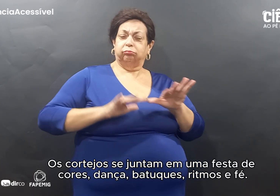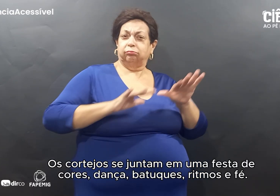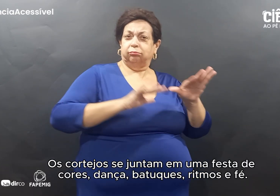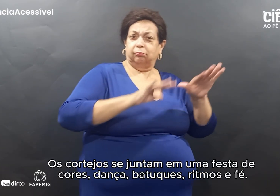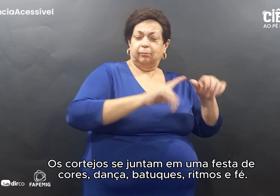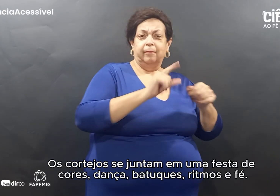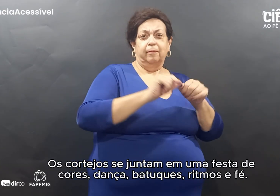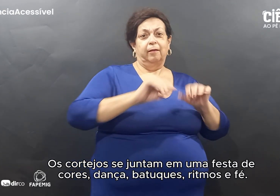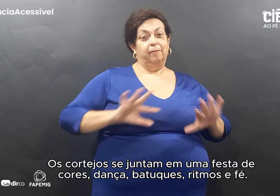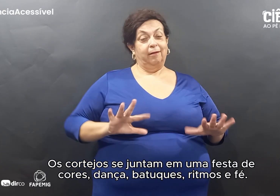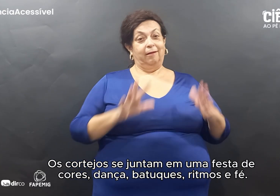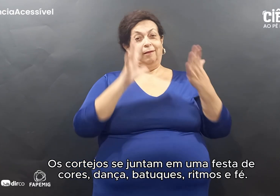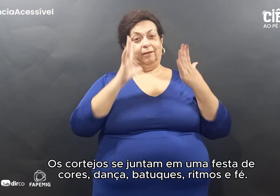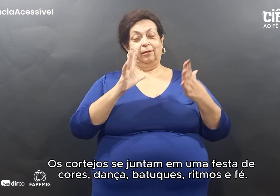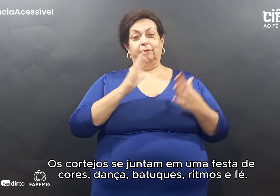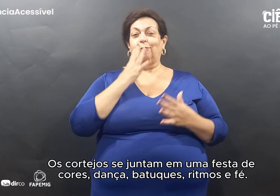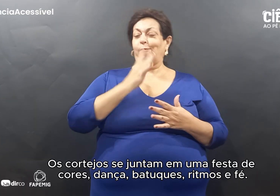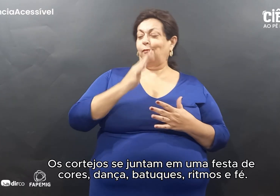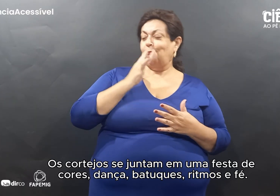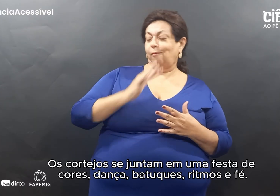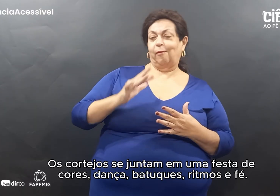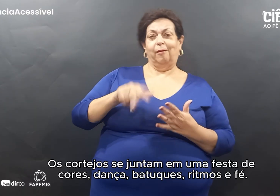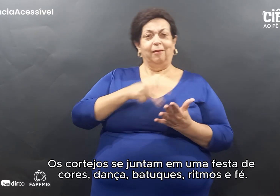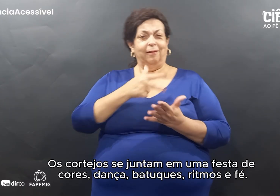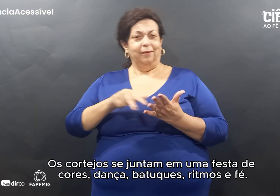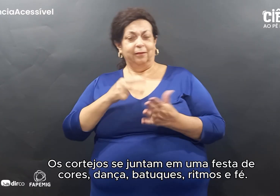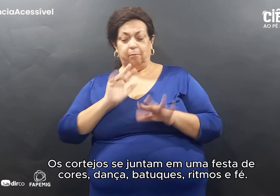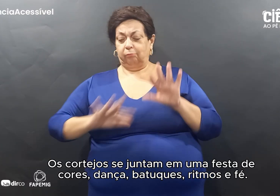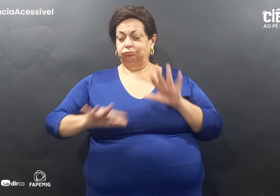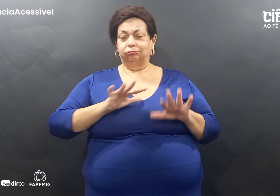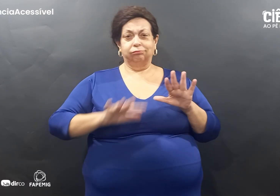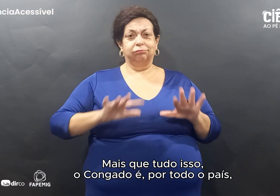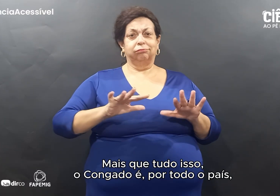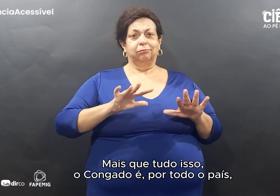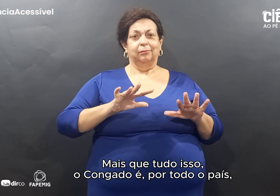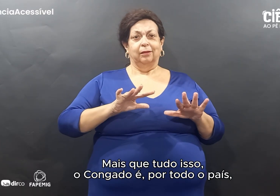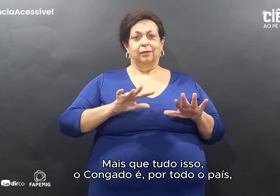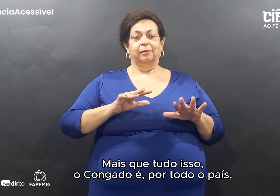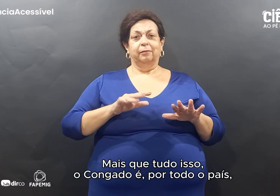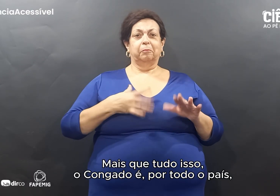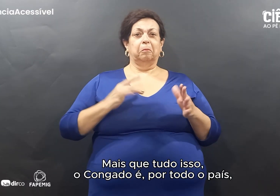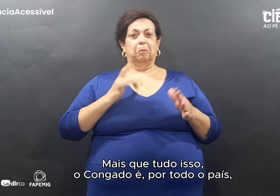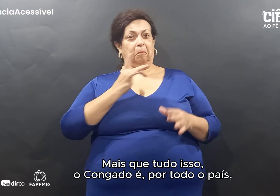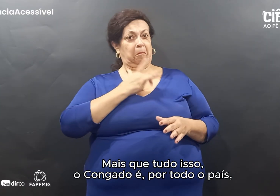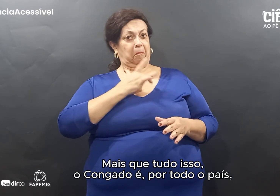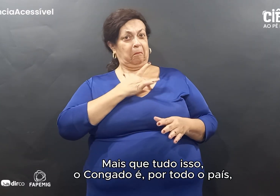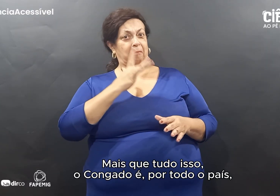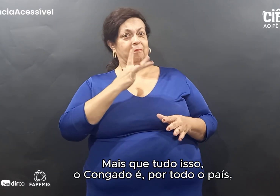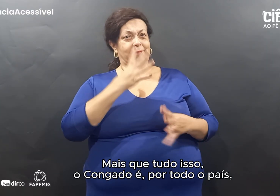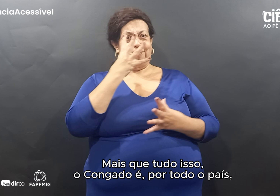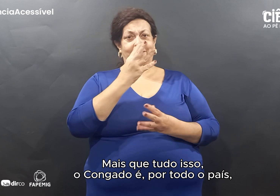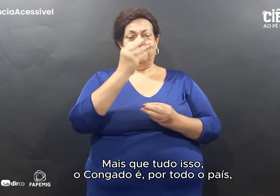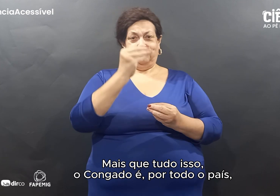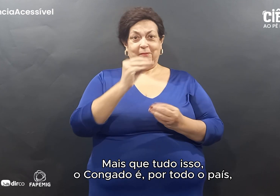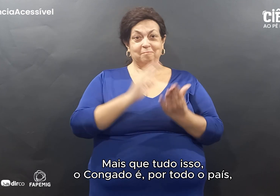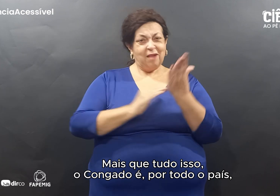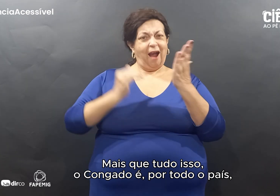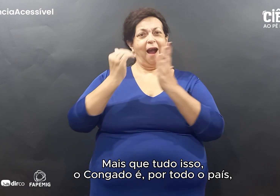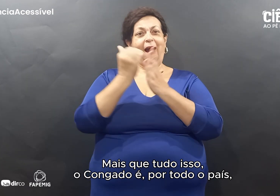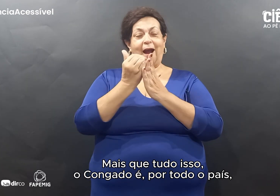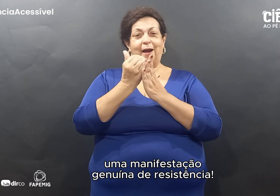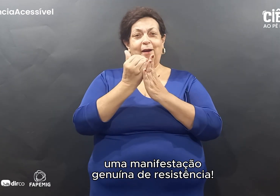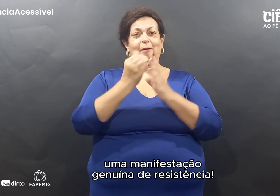uma festa de cores, dança, batuques, ritmos e fé. Mais que tudo isso, o Congado é, por